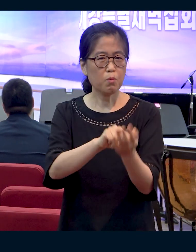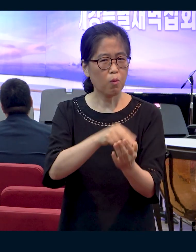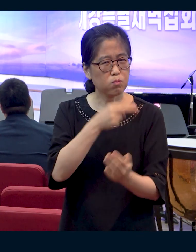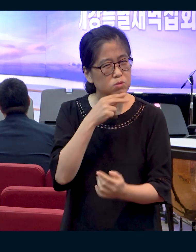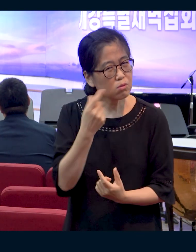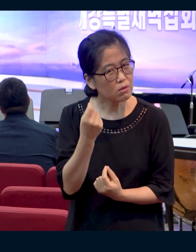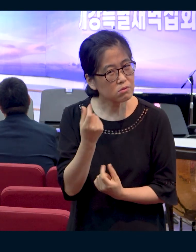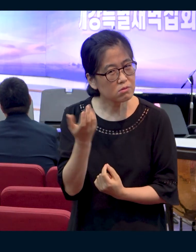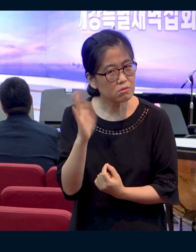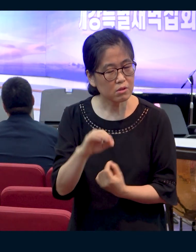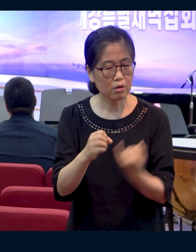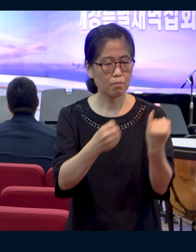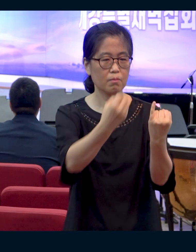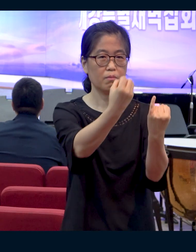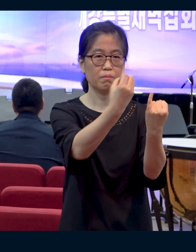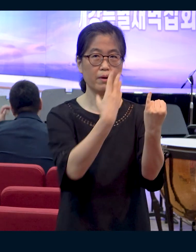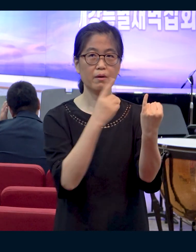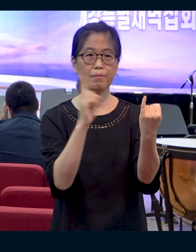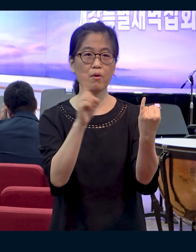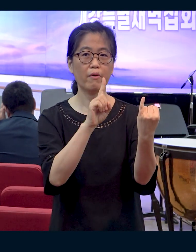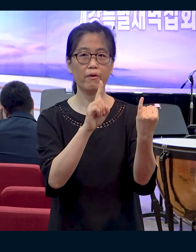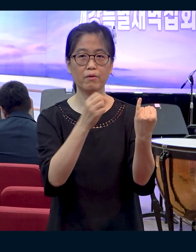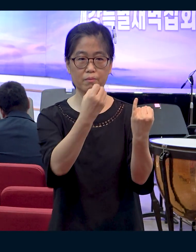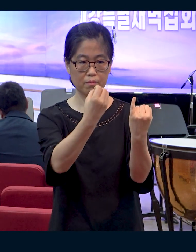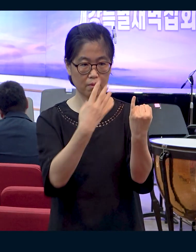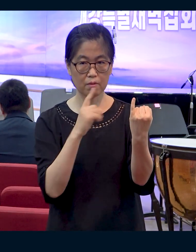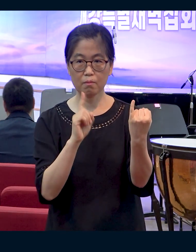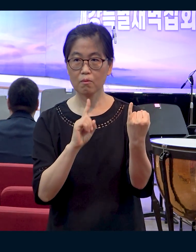하는 얘기가 뭐냐면 자기가 사실은 한때 정말